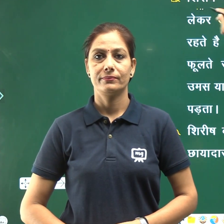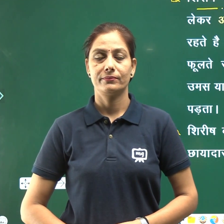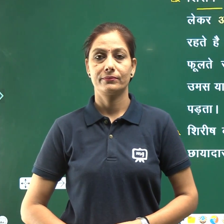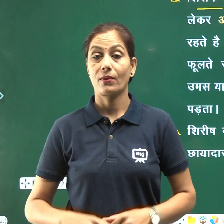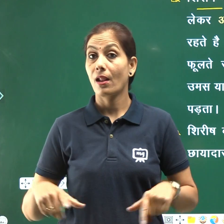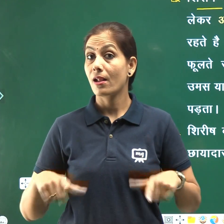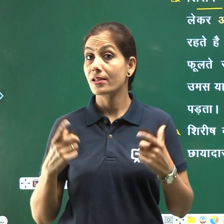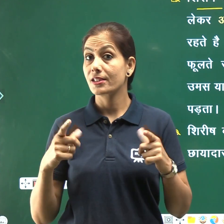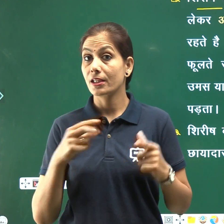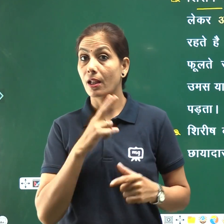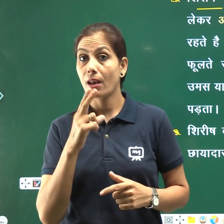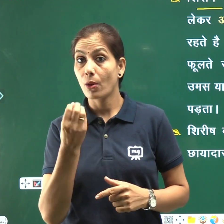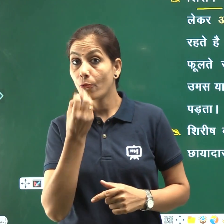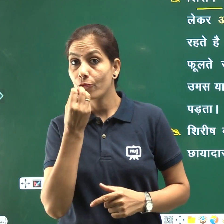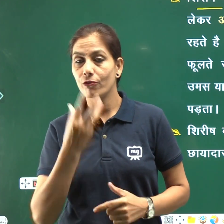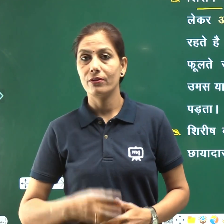शिरीष के फूल